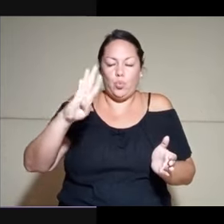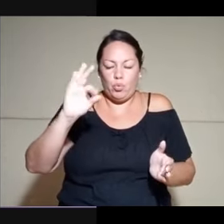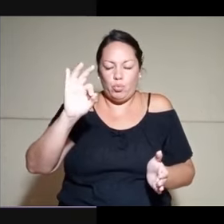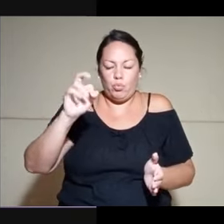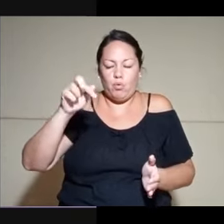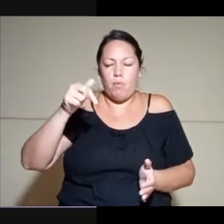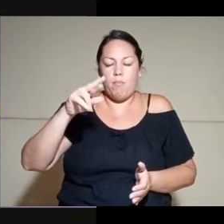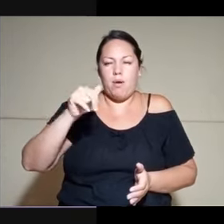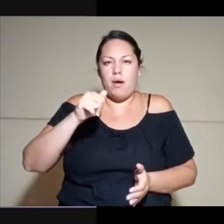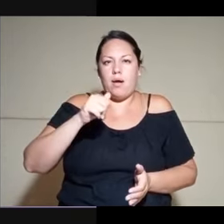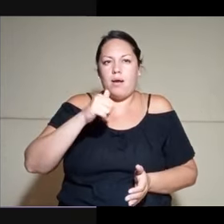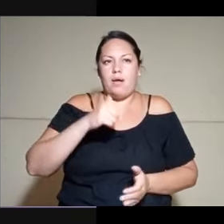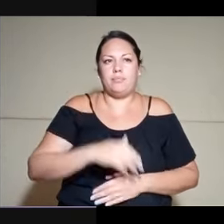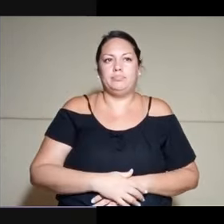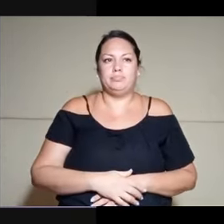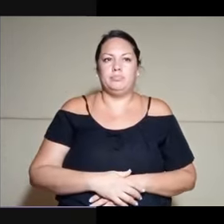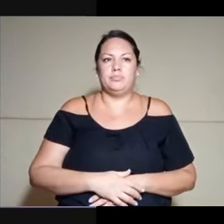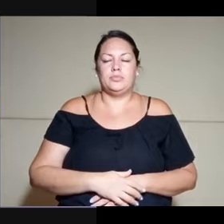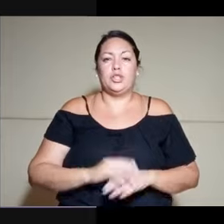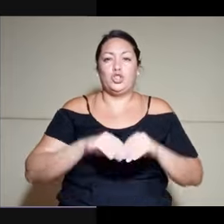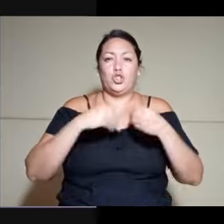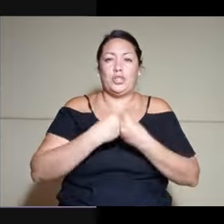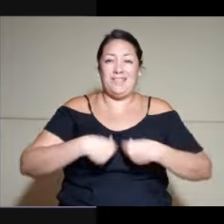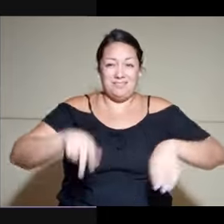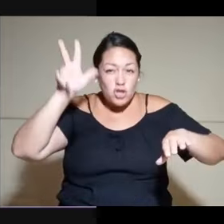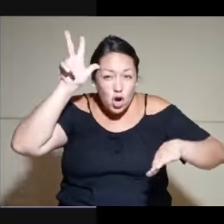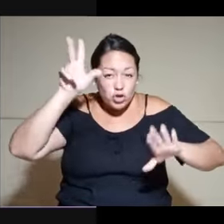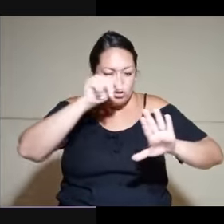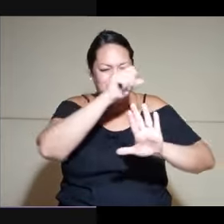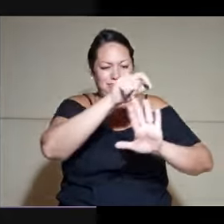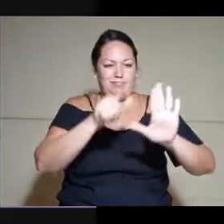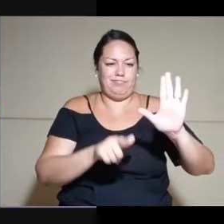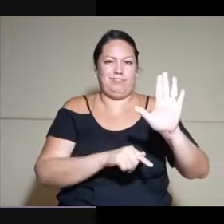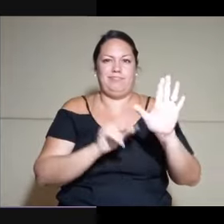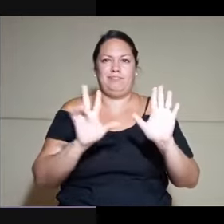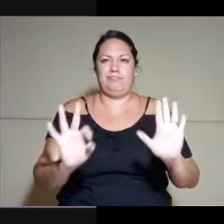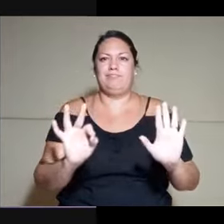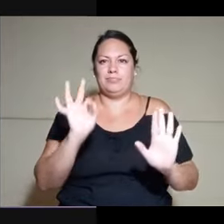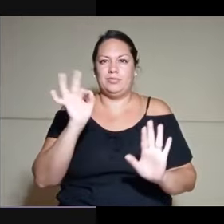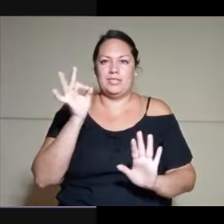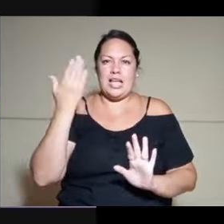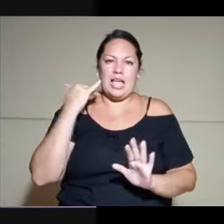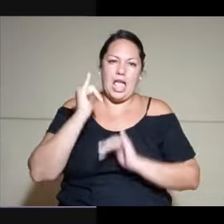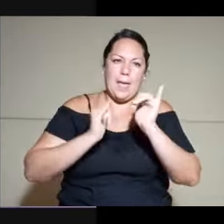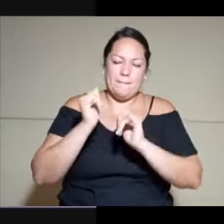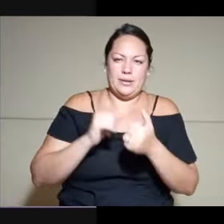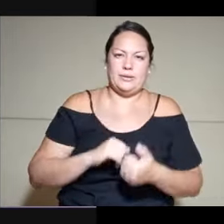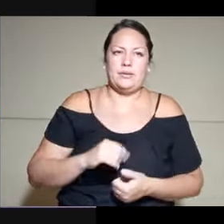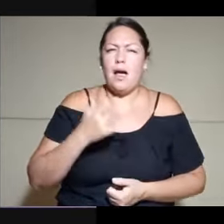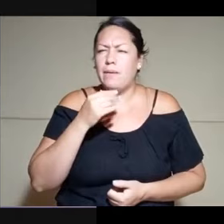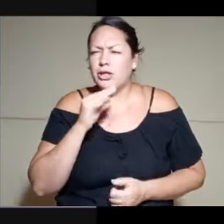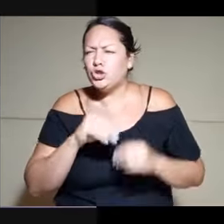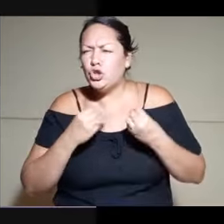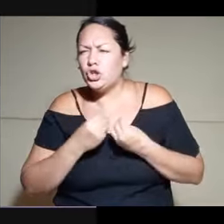surco bulboprotuberancial, hemos visto el bulbo y hemos visto la protuberancia. Hemos visto ya prácticamente 8